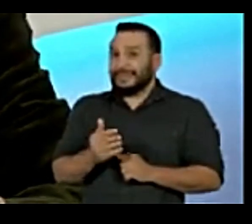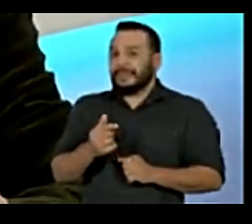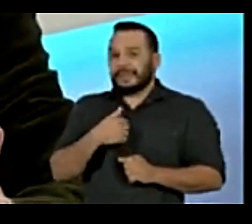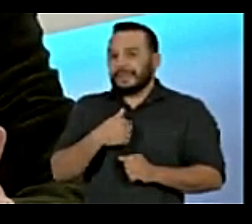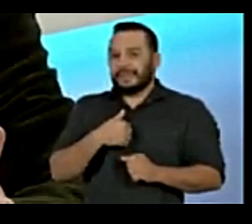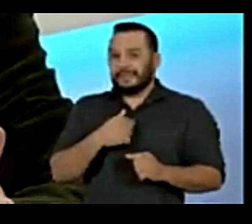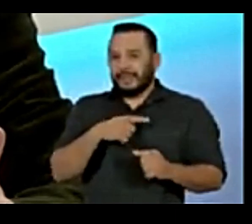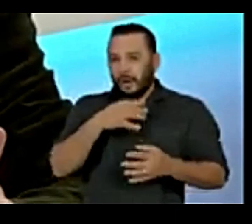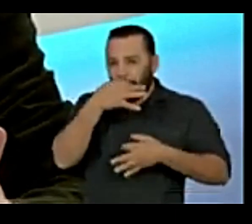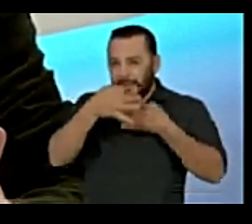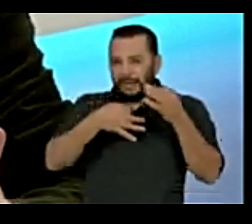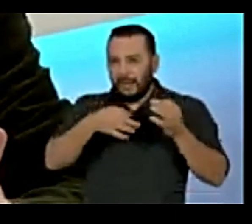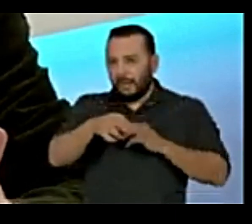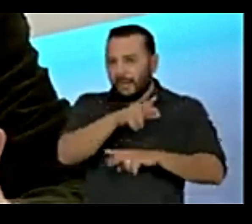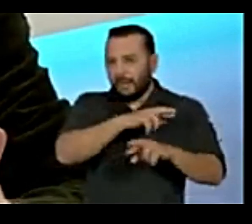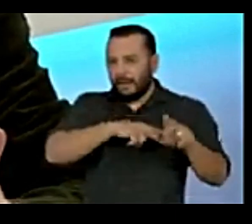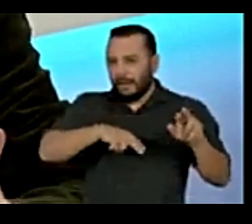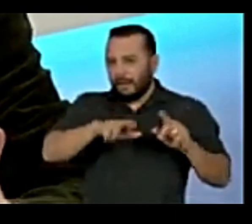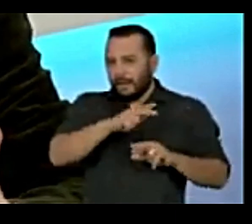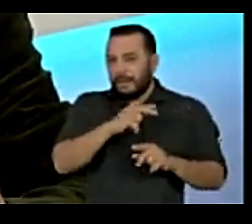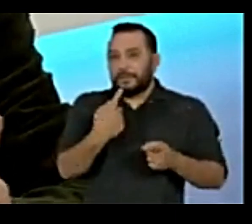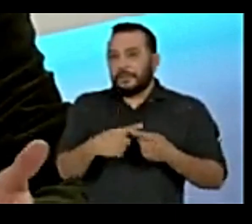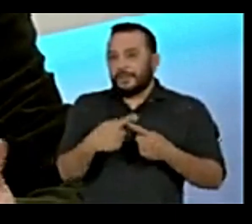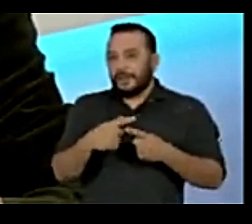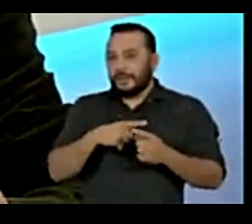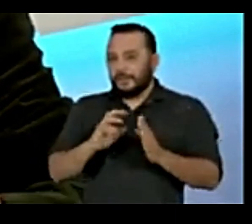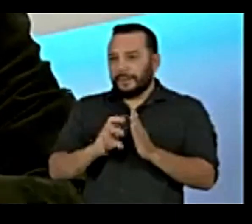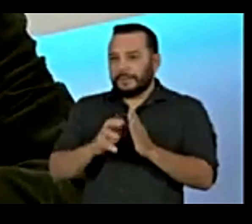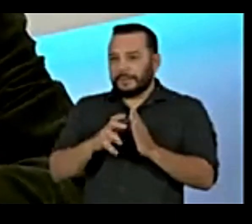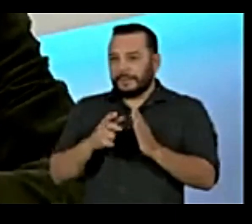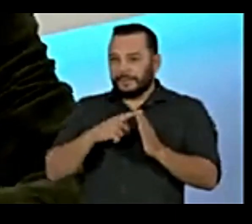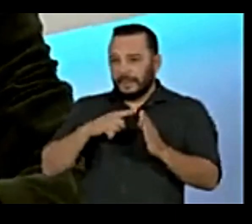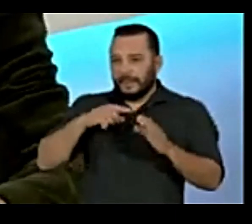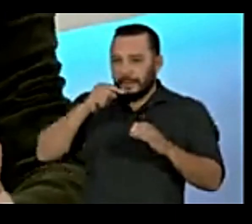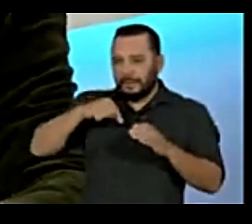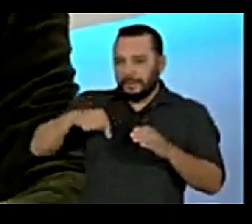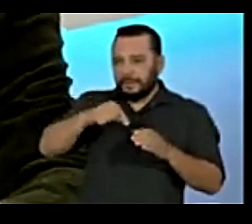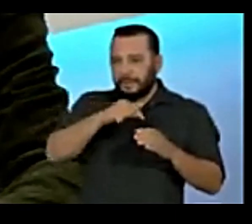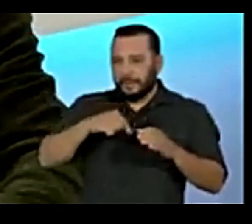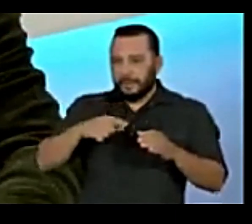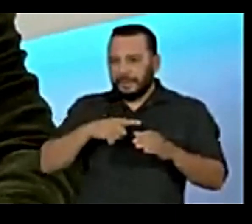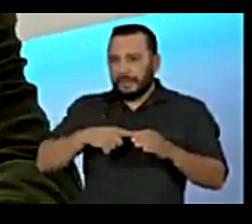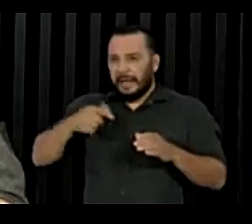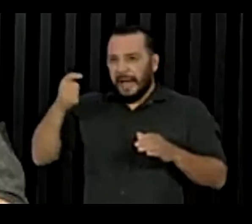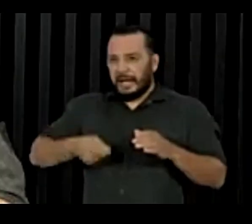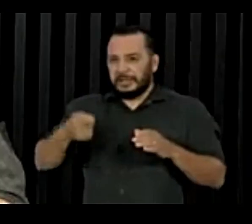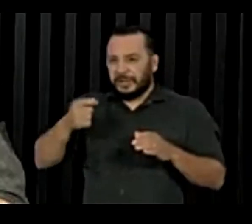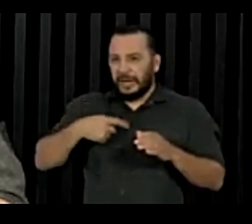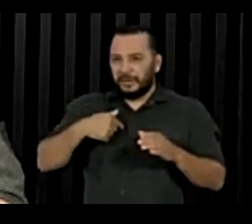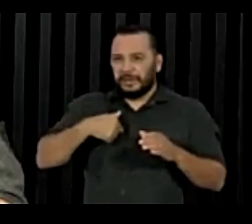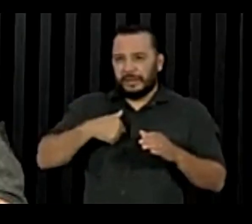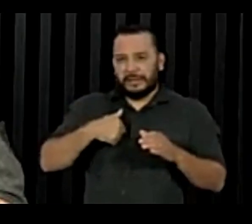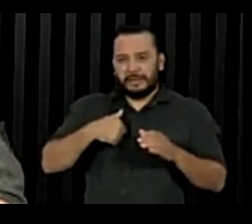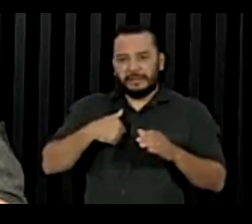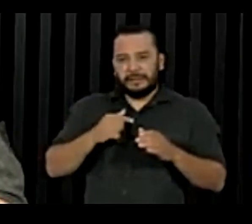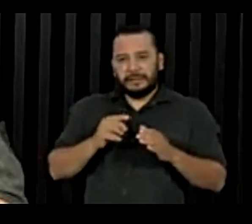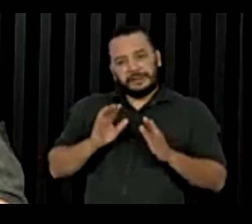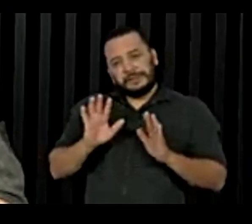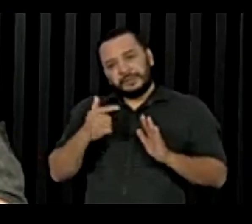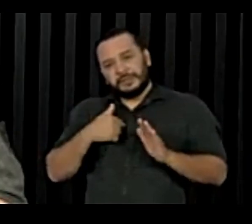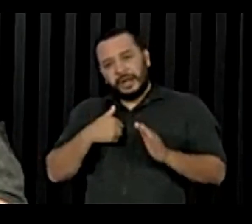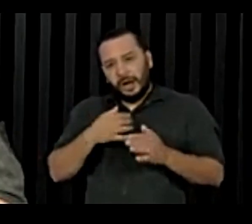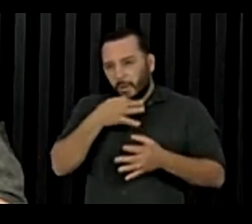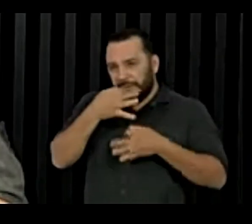que você fala faz muito sentido, né? Que as próprias legendas têm divergências, têm alas mais radicais, alas mais centralizadas,